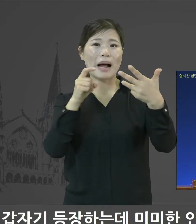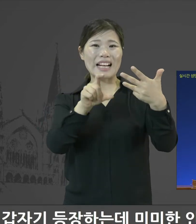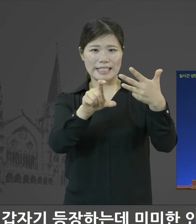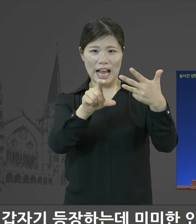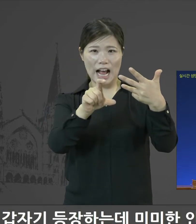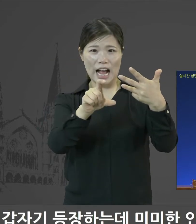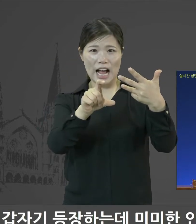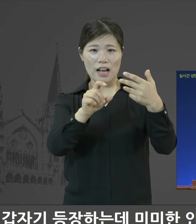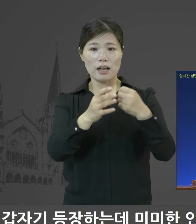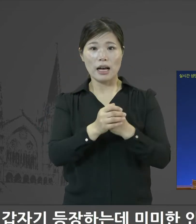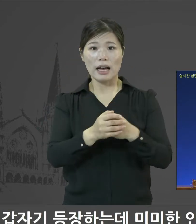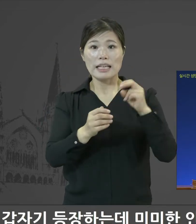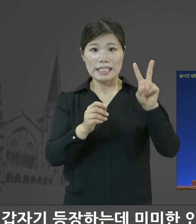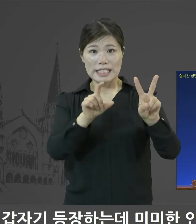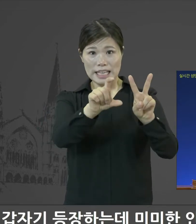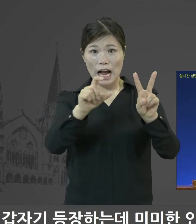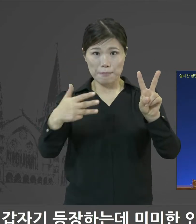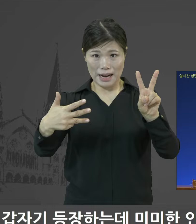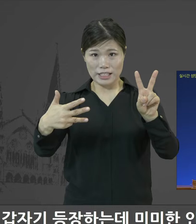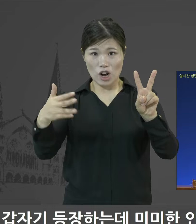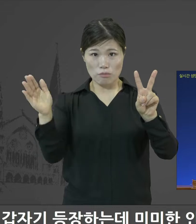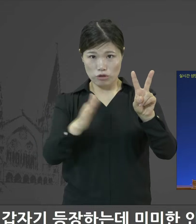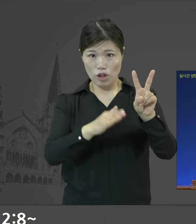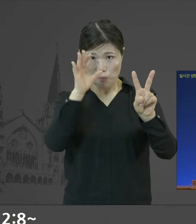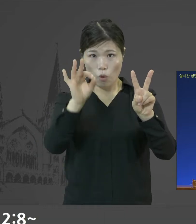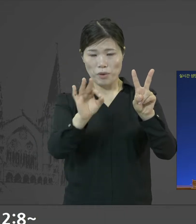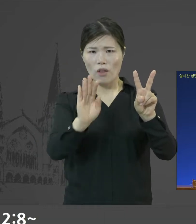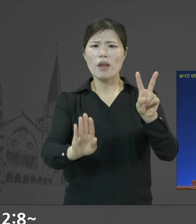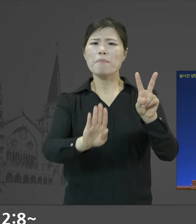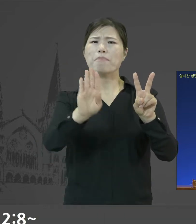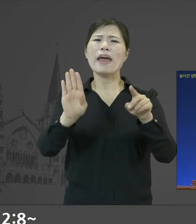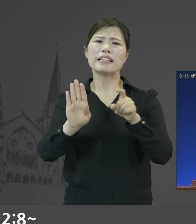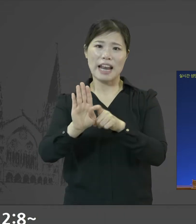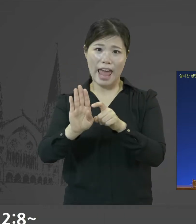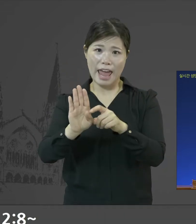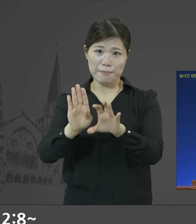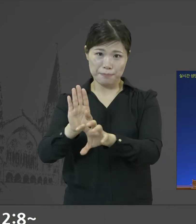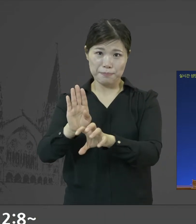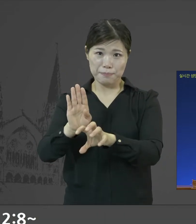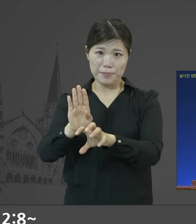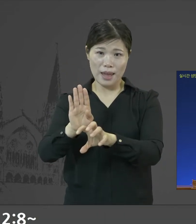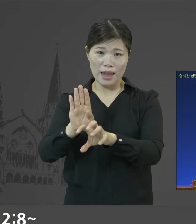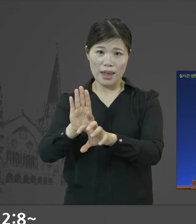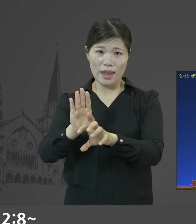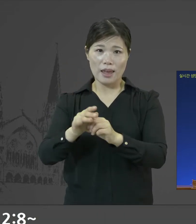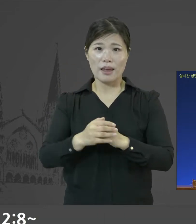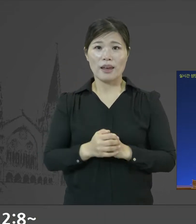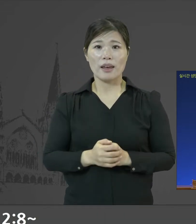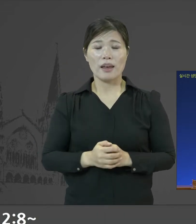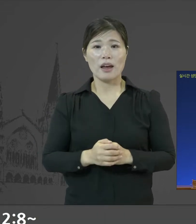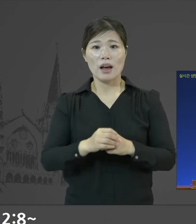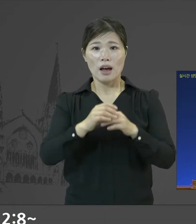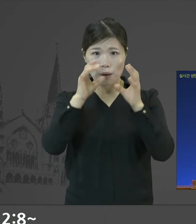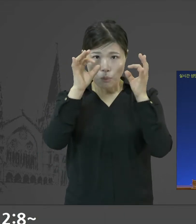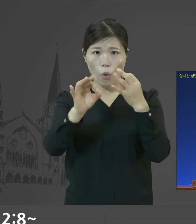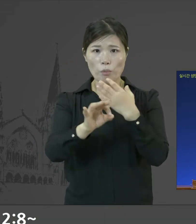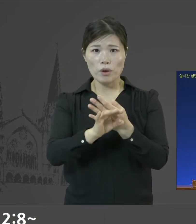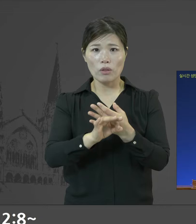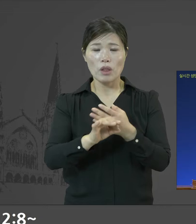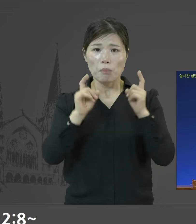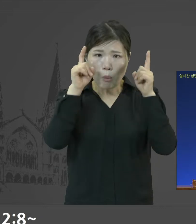8장 2장 8절부터 봐야 되겠죠. 베들레헴 지역에 목자들이 있었다. 누구도 관심을 안